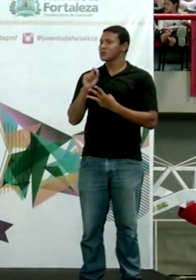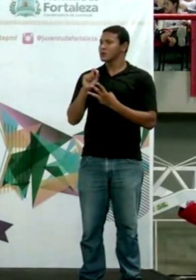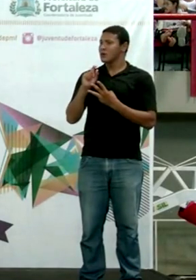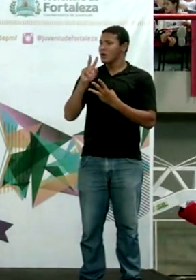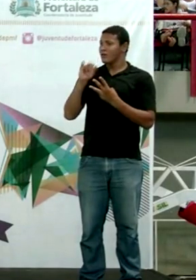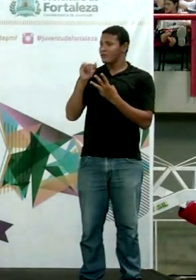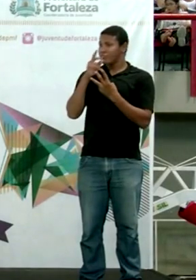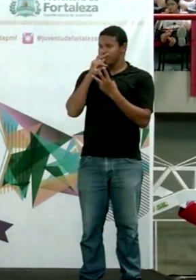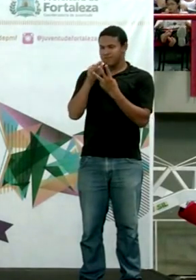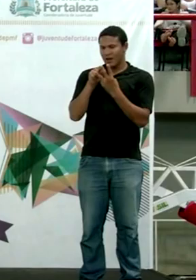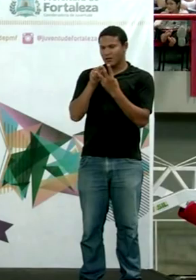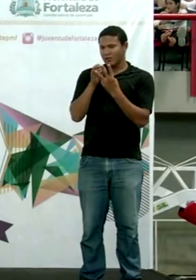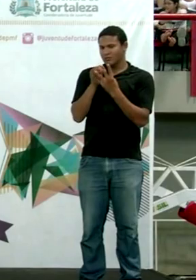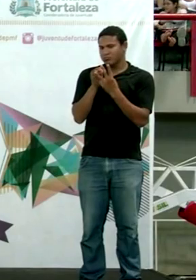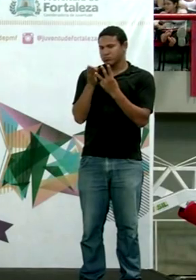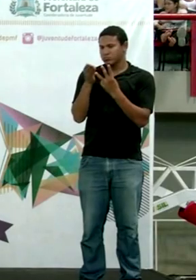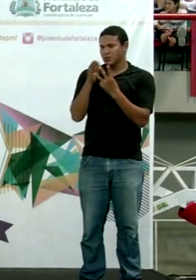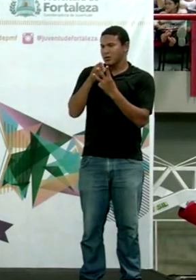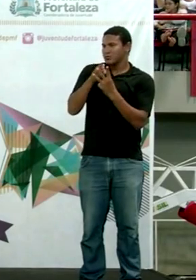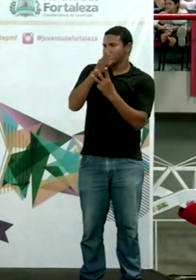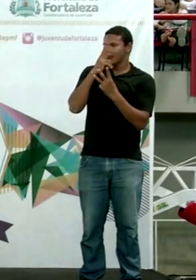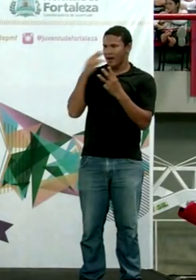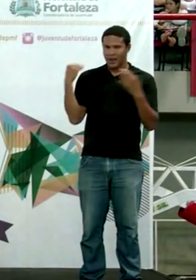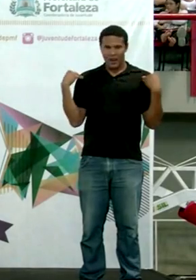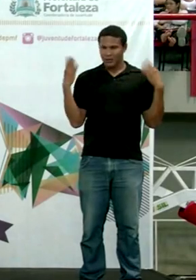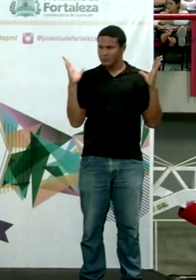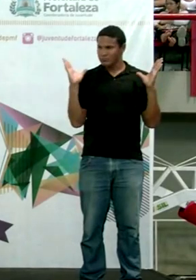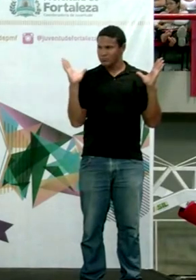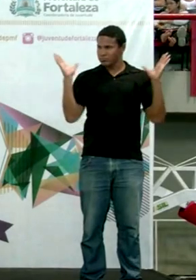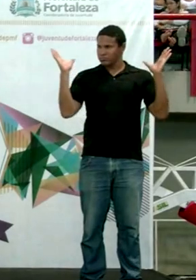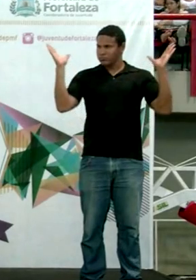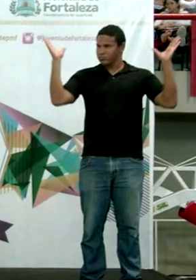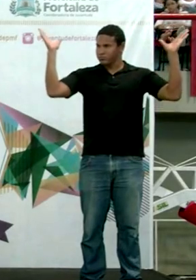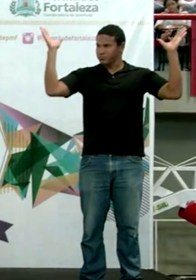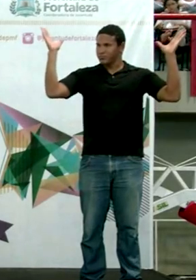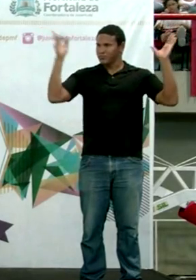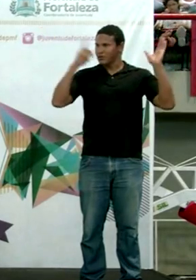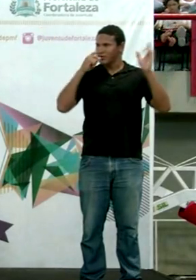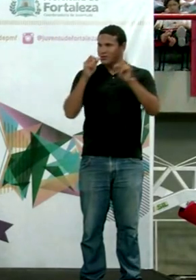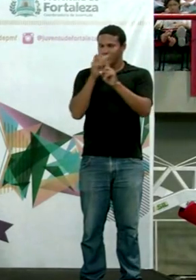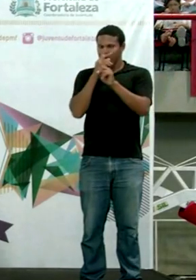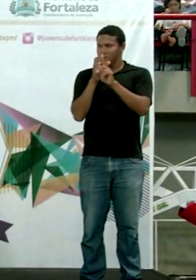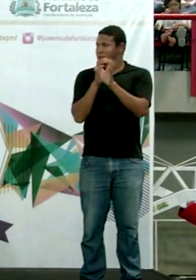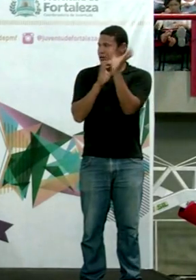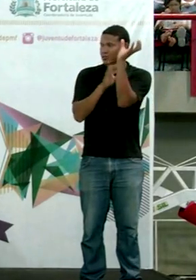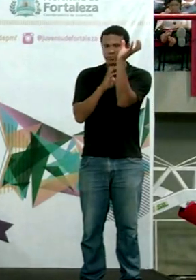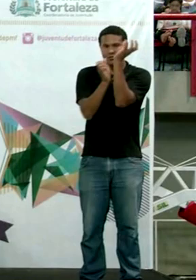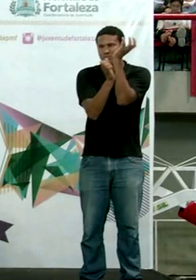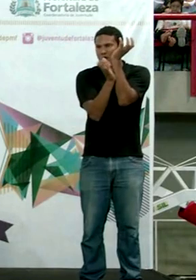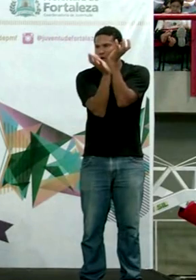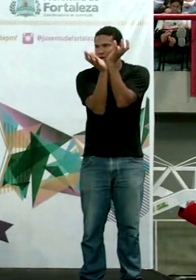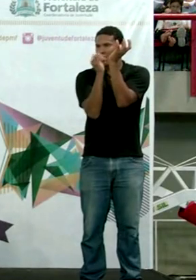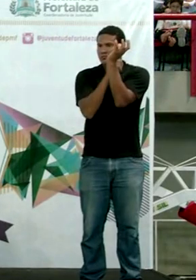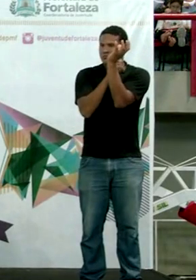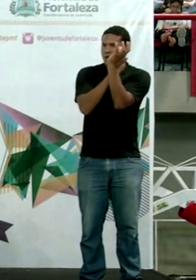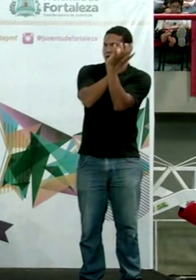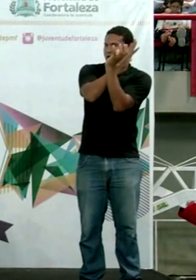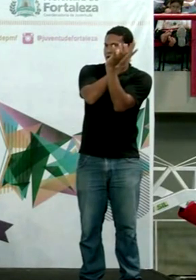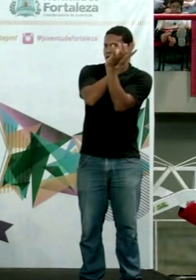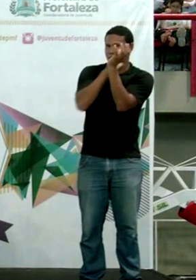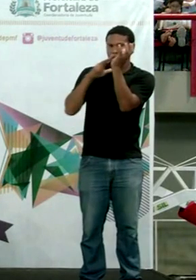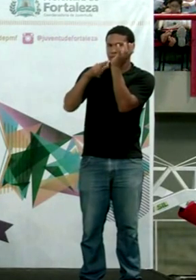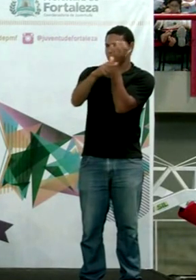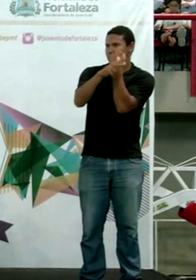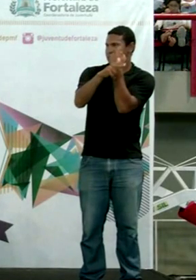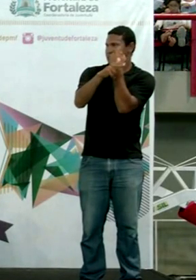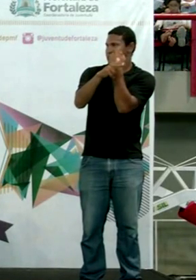Ela vai começar a crescer de lado. Não é verdade? Só que alguém pegou um bolo de gelatina, junto à placa.